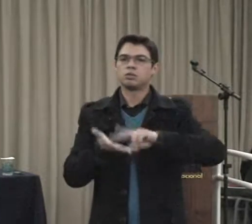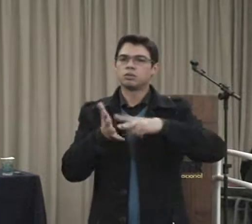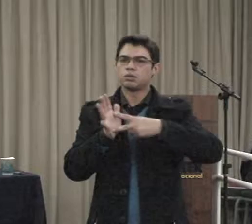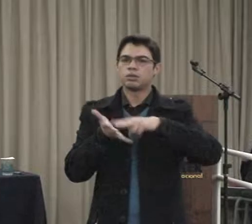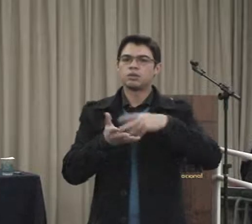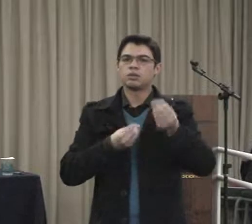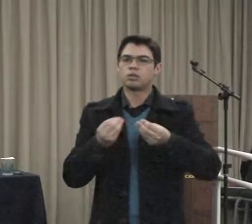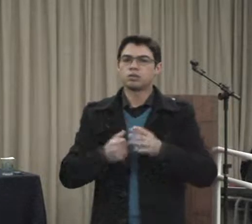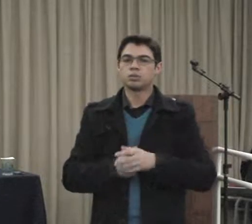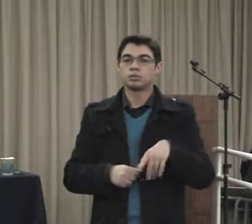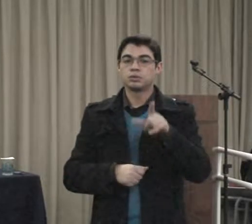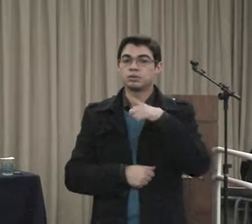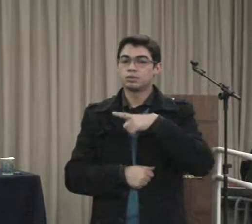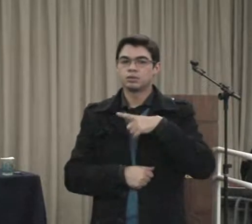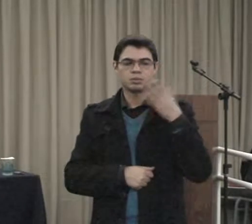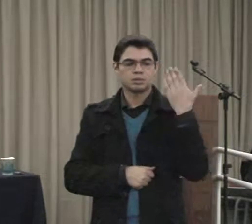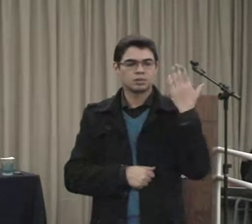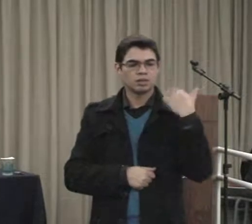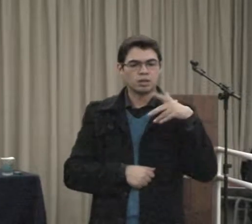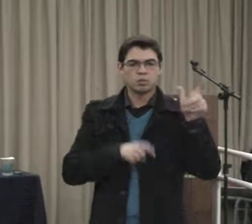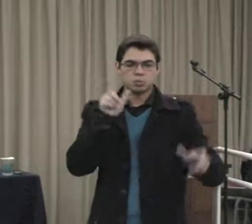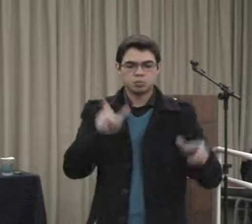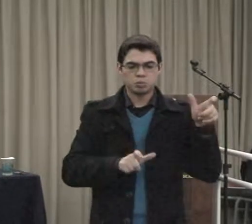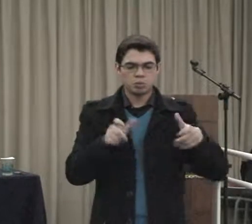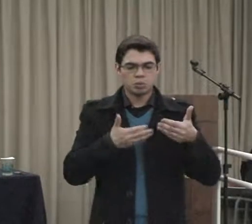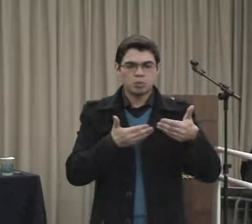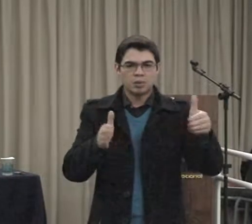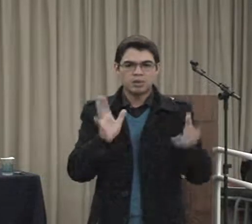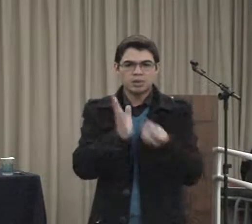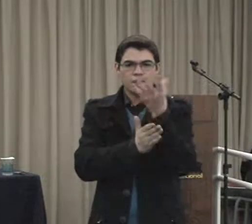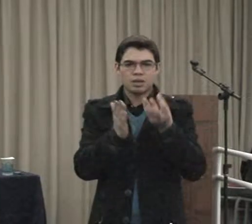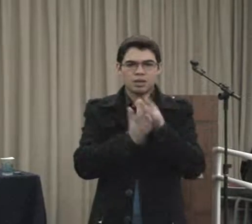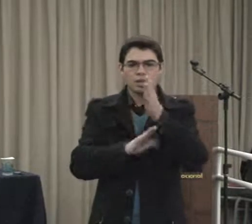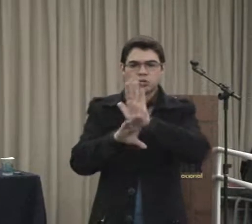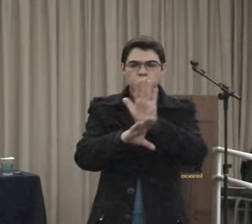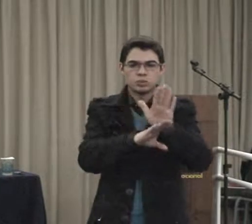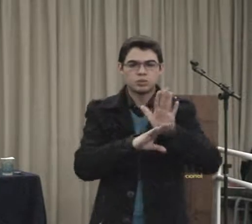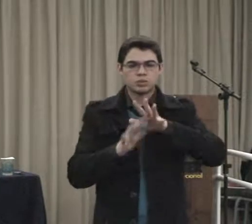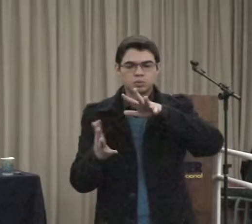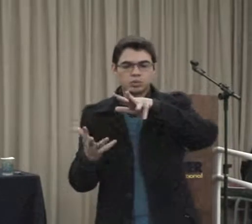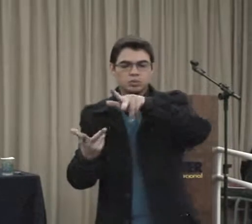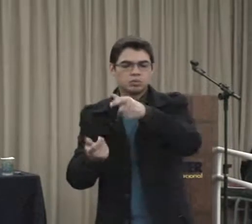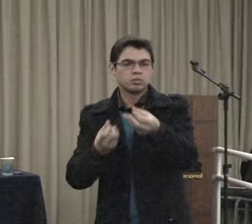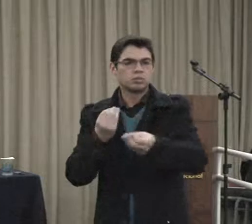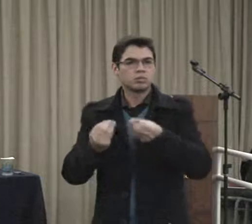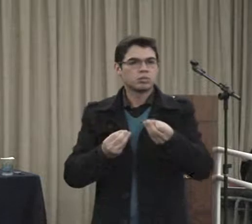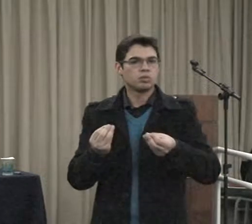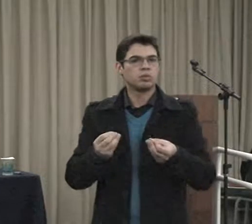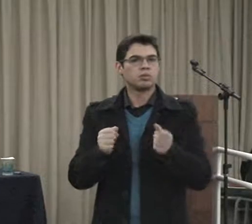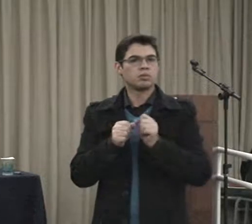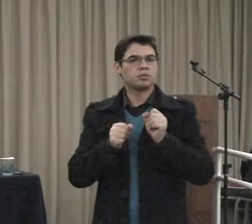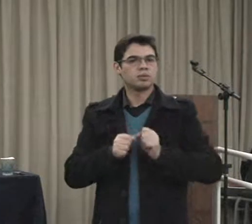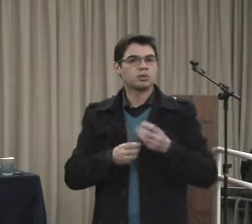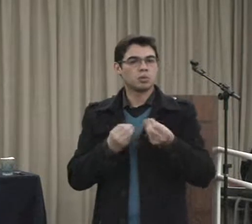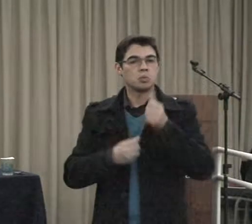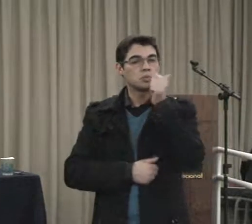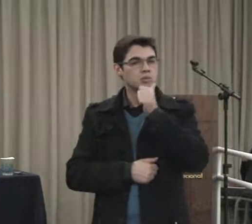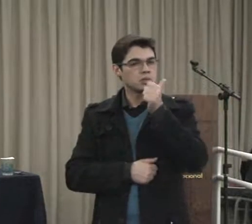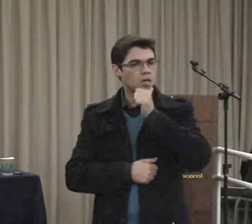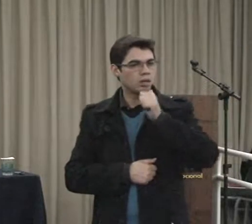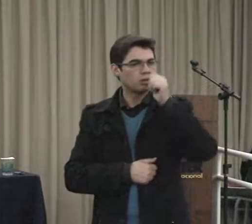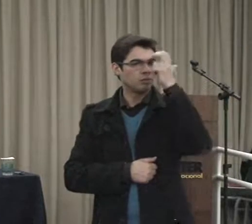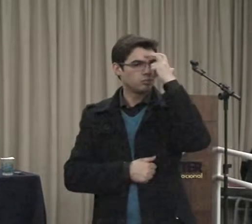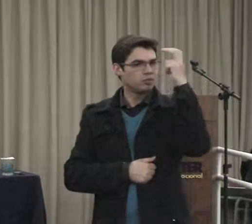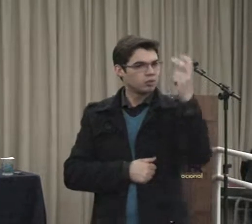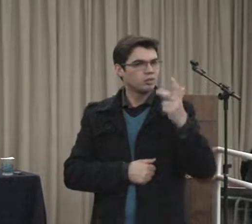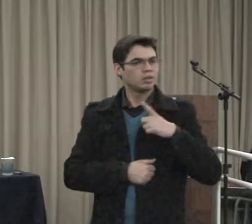importantes na condução do nosso planeta Terra, do nosso planeta Mãe, né? E sempre mulheres